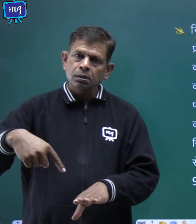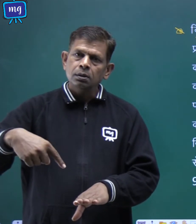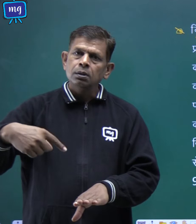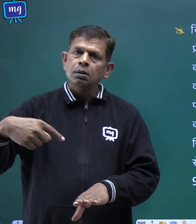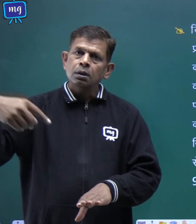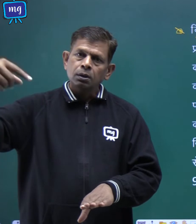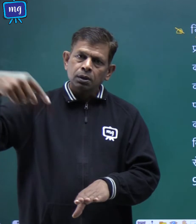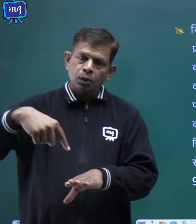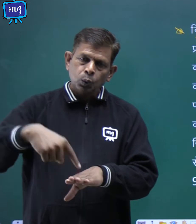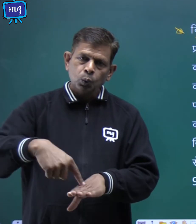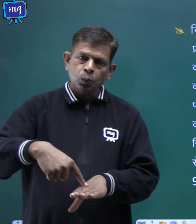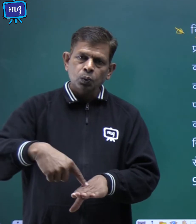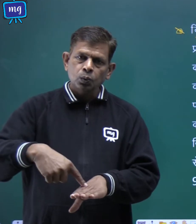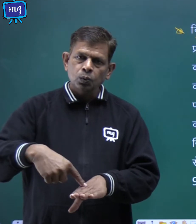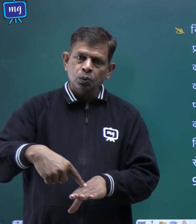प्रकाश किरण को